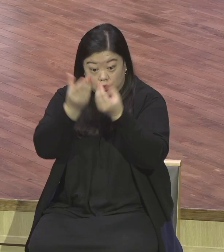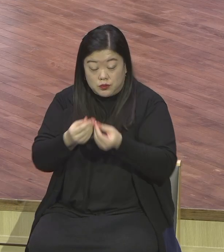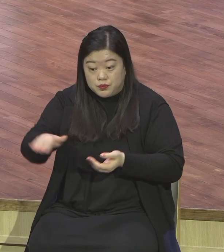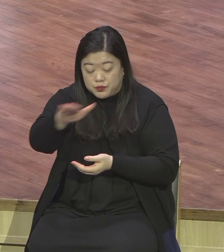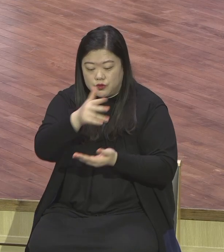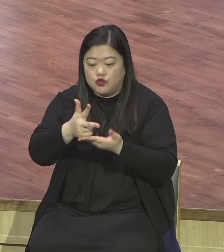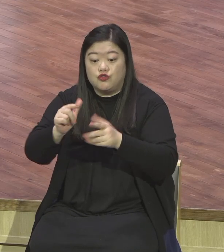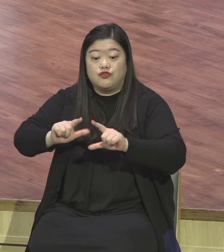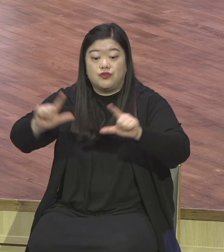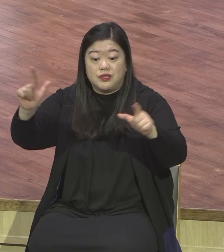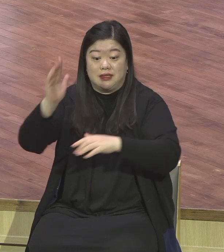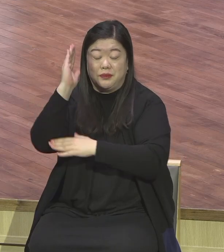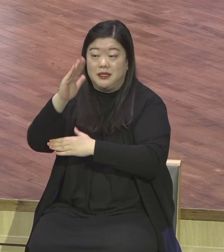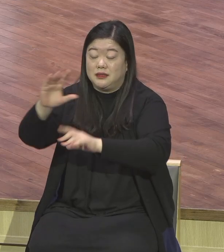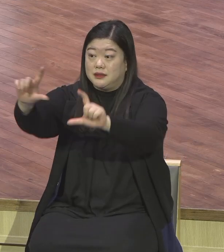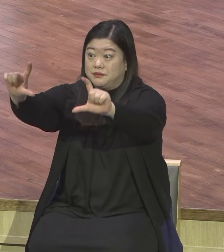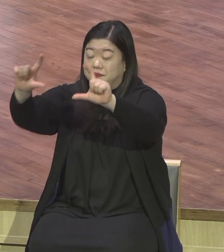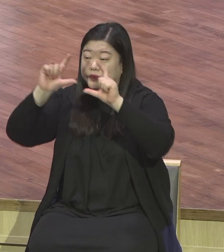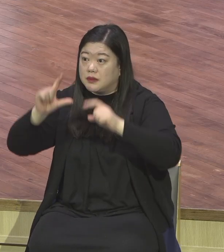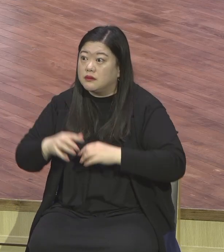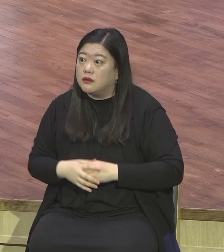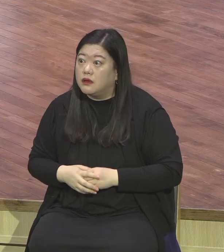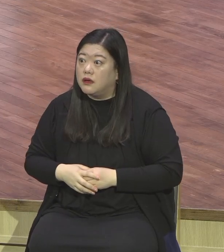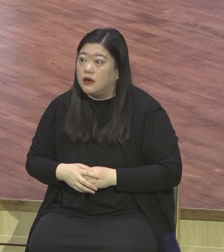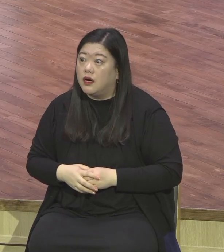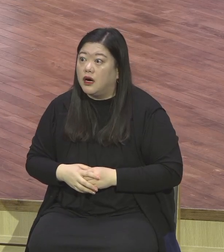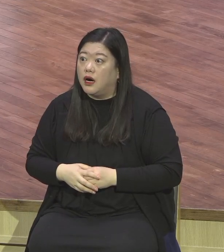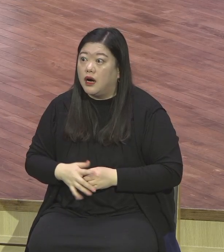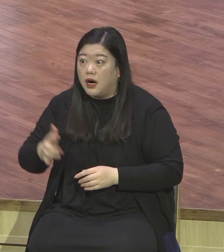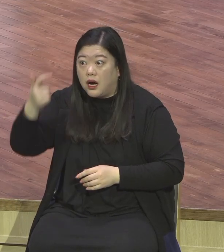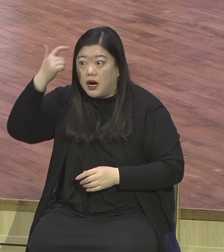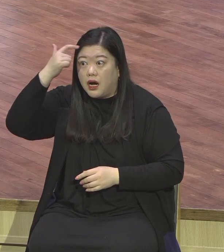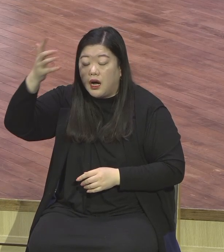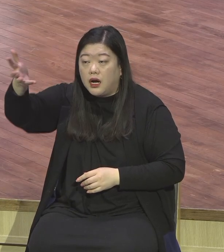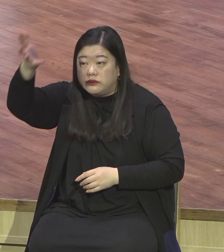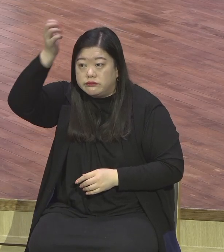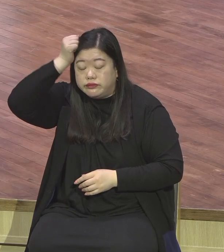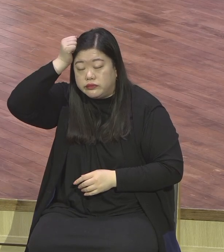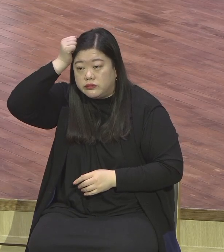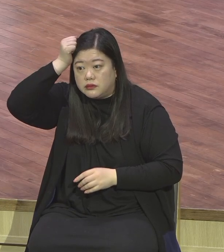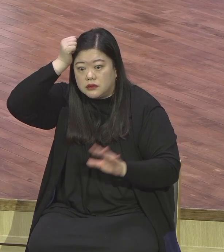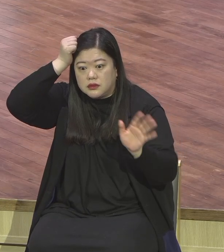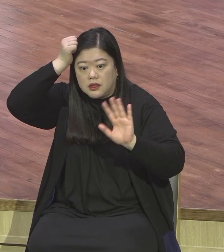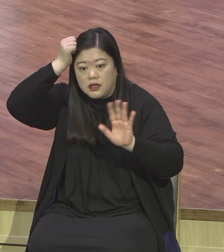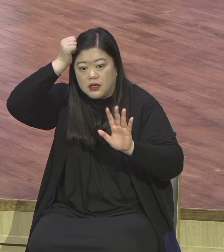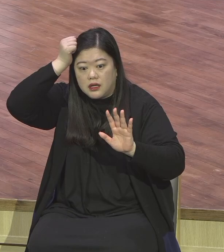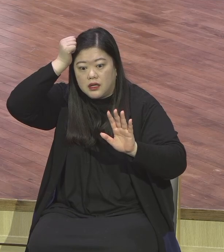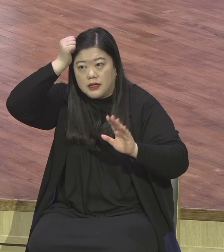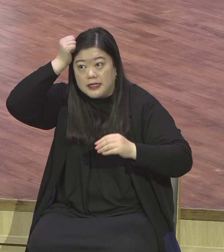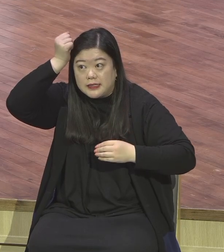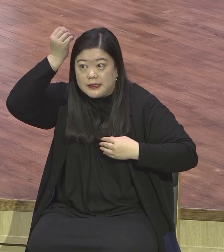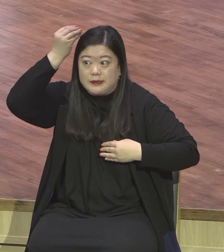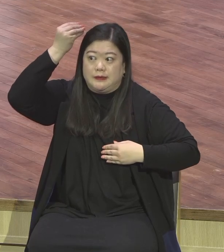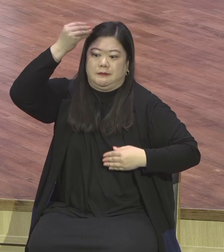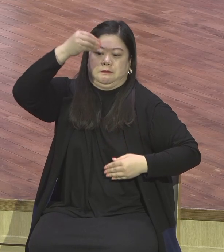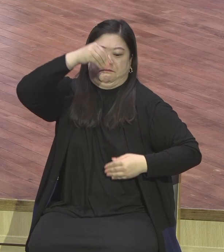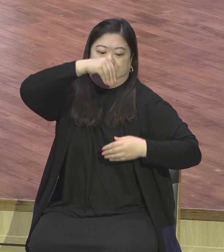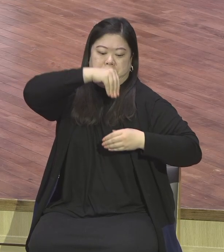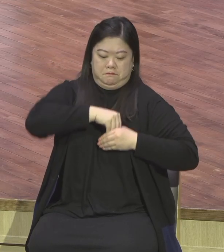새로운 결단을 하고 새로운 도전을 하는 다짐을 해야 돼요 이게 예배입니다